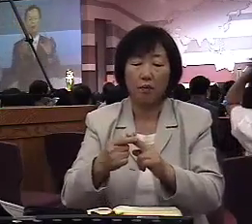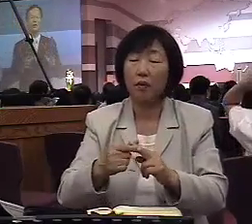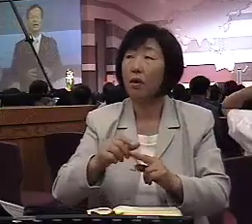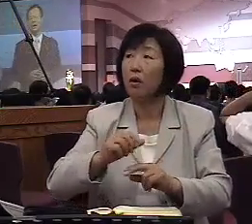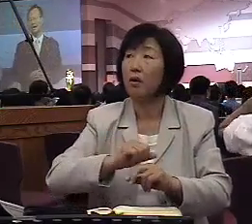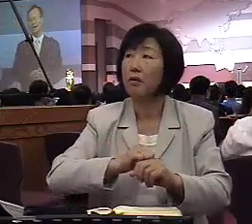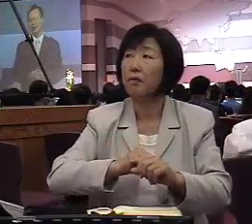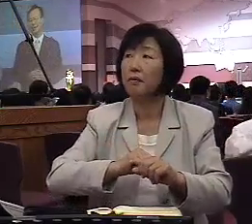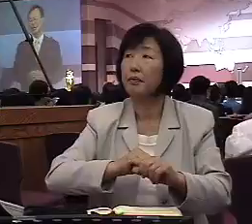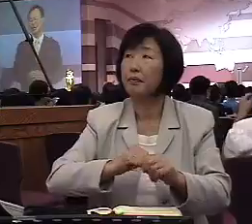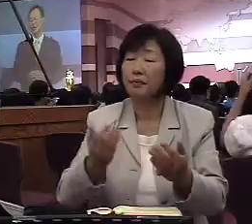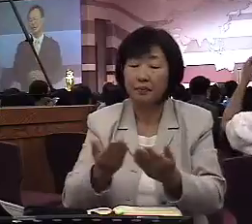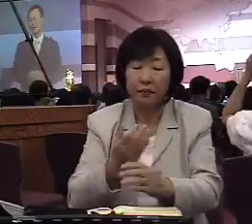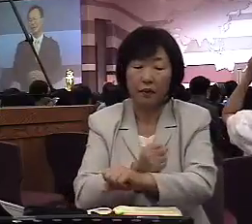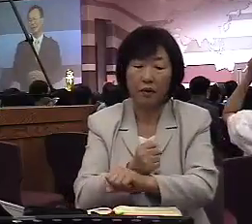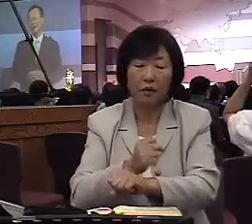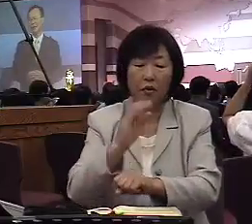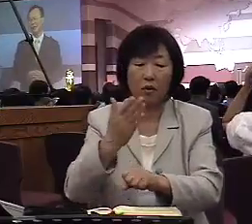이게 어머니의 사랑이 아닙니다.